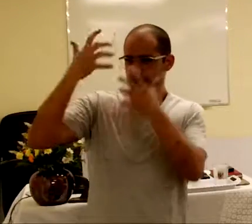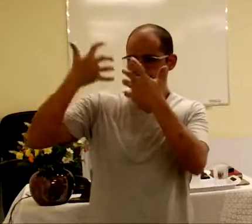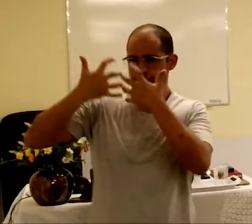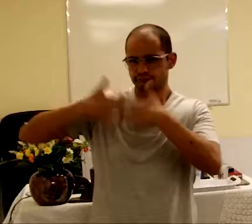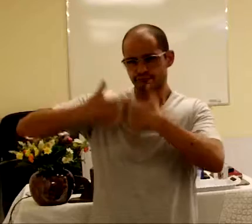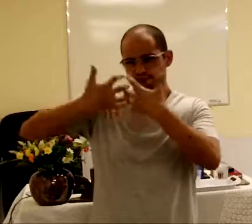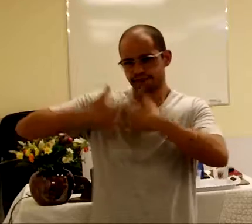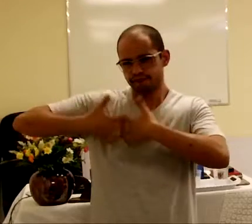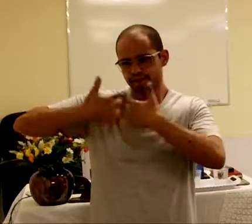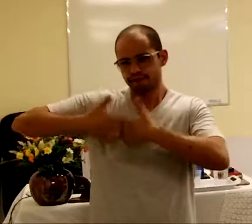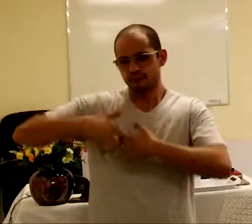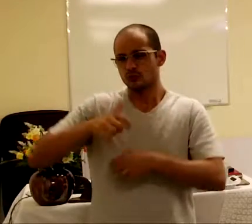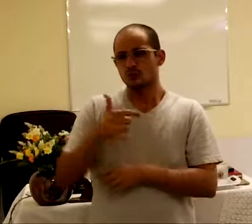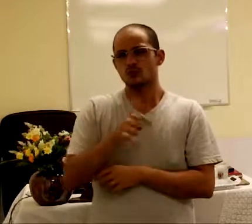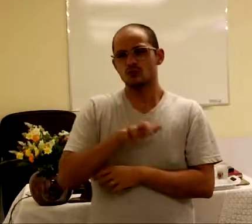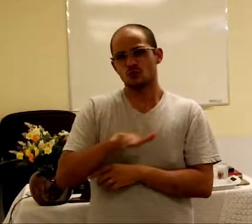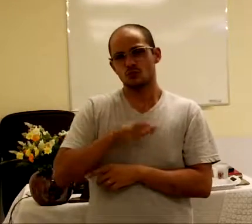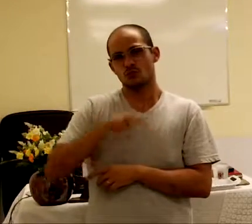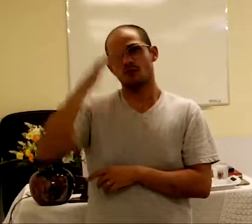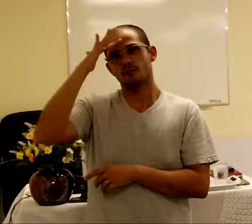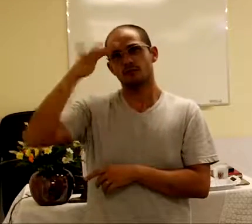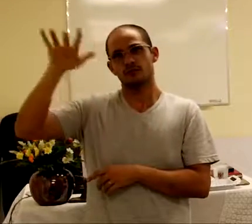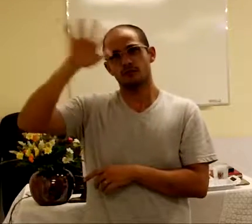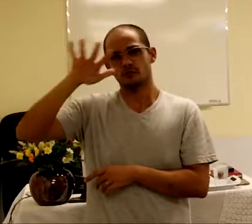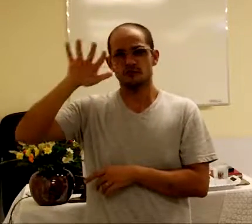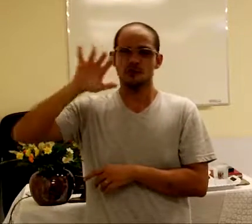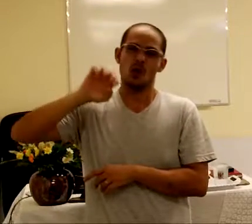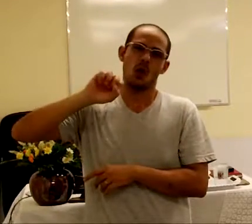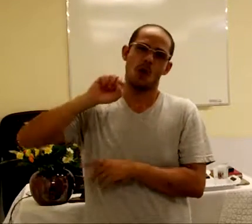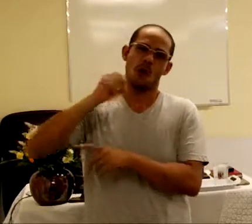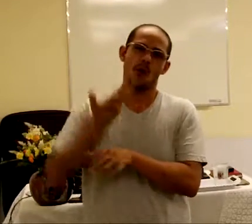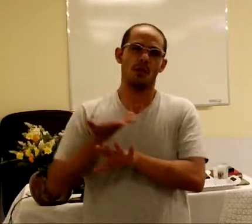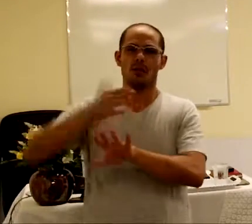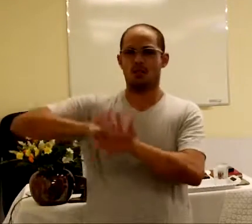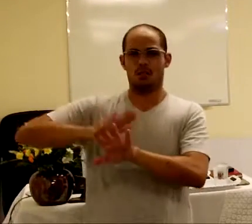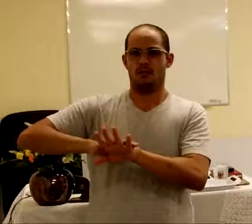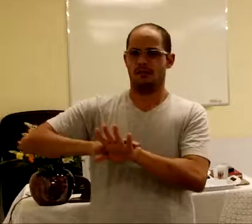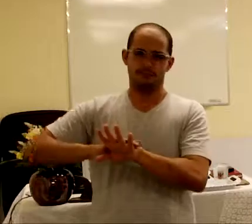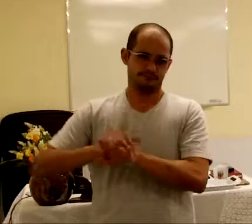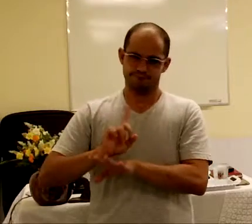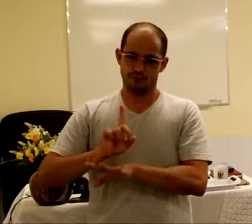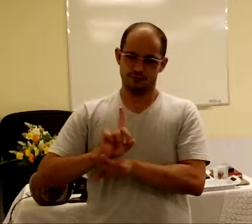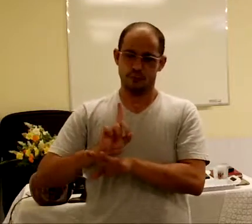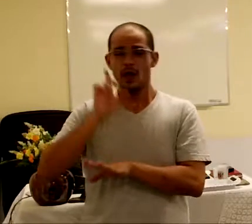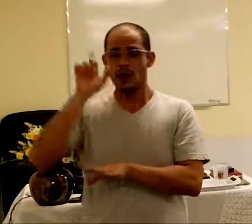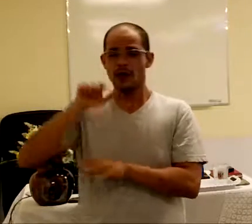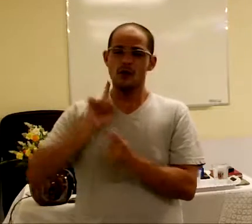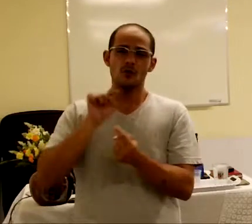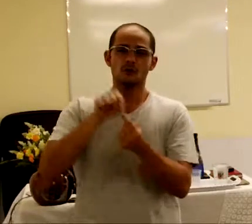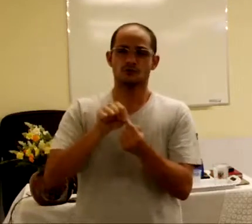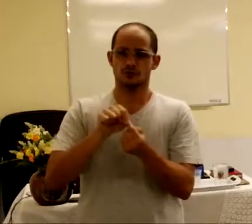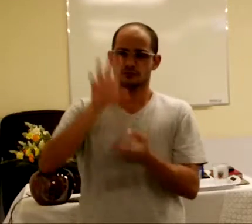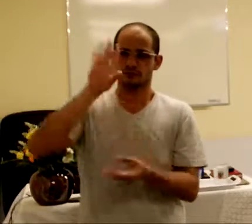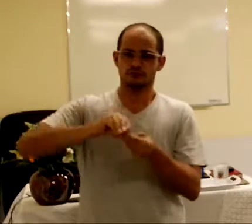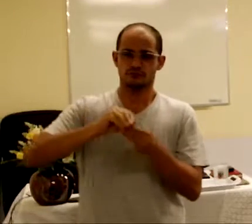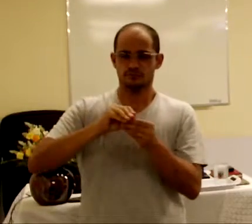nenhuma complicação filosófica, nenhuma traquinagem, nenhuma inventação de moda. Eles são muito objetivos e